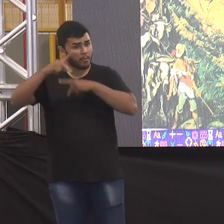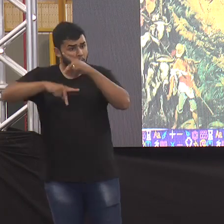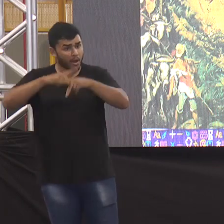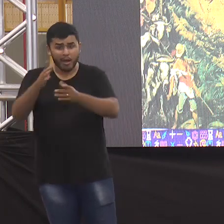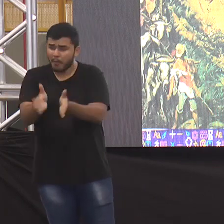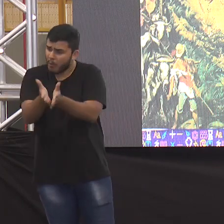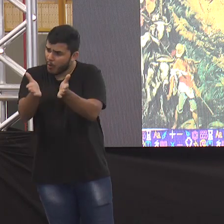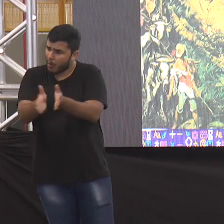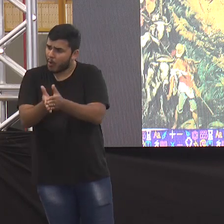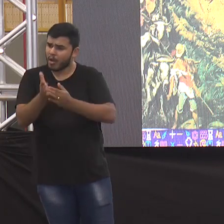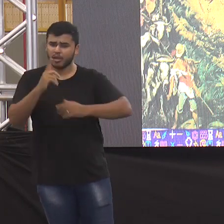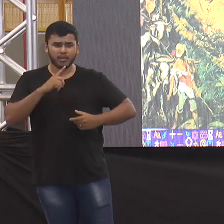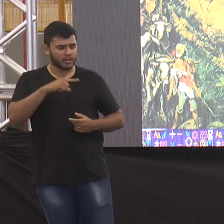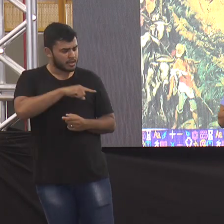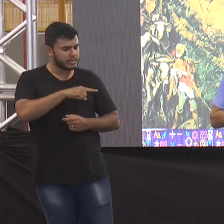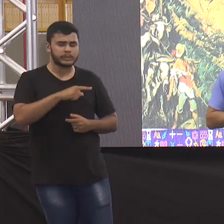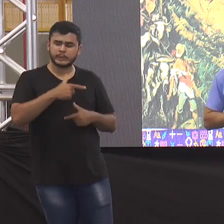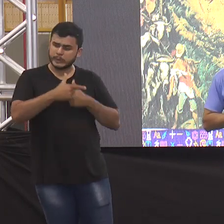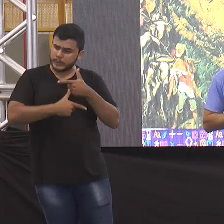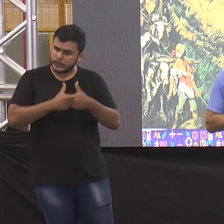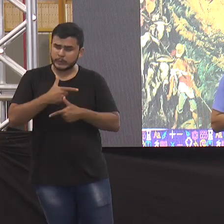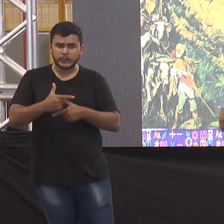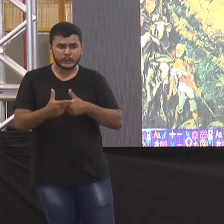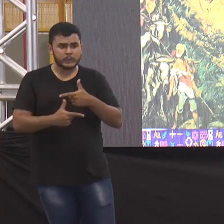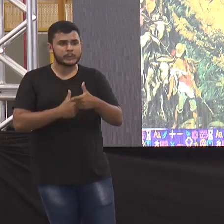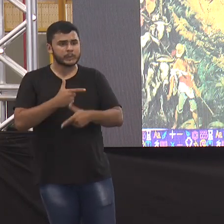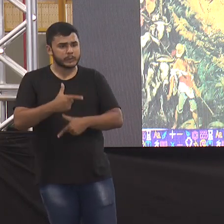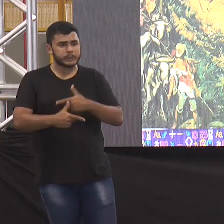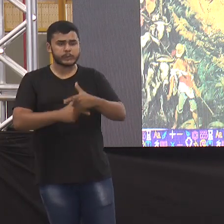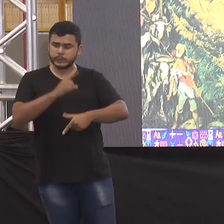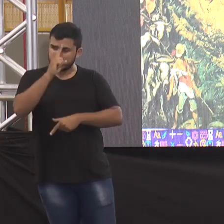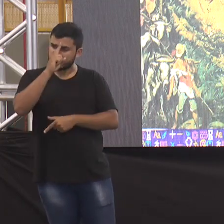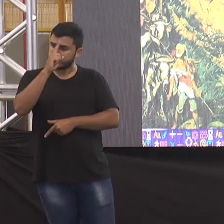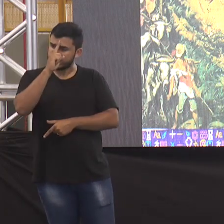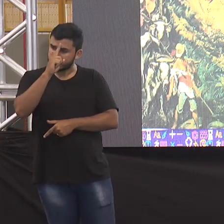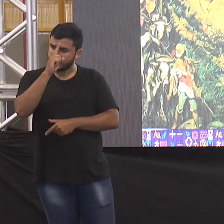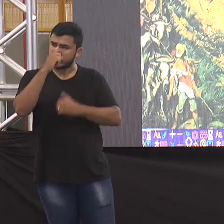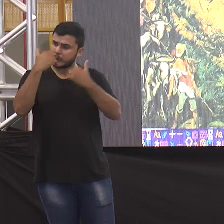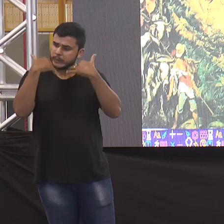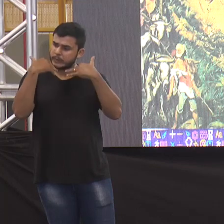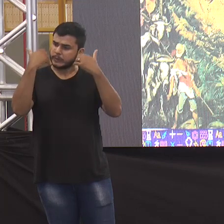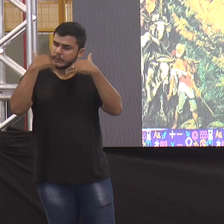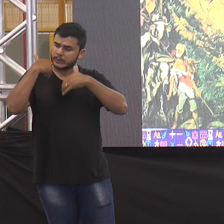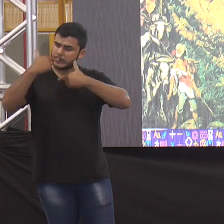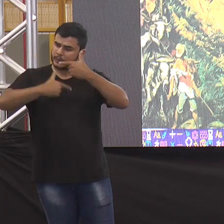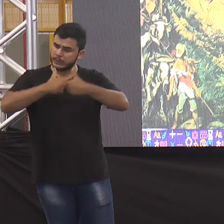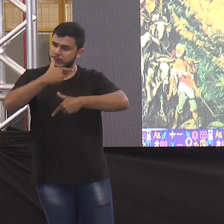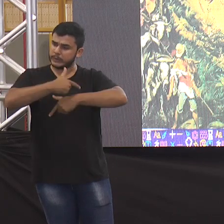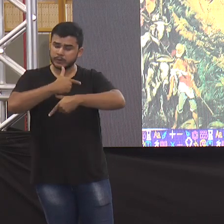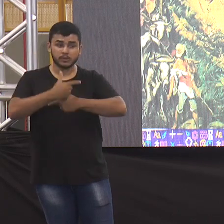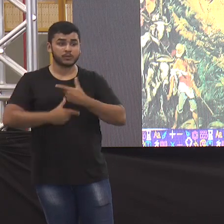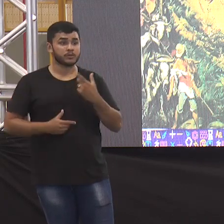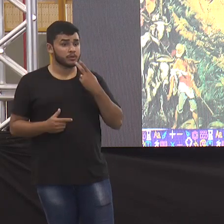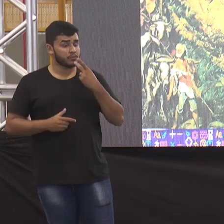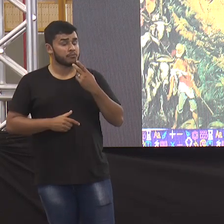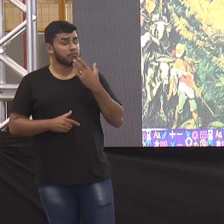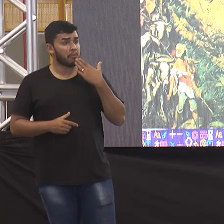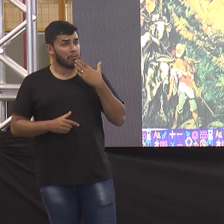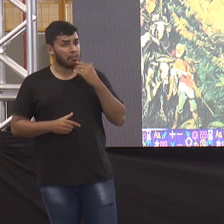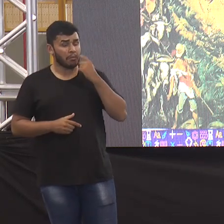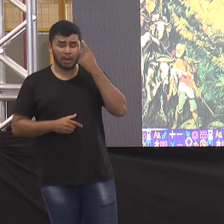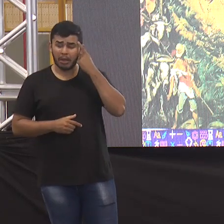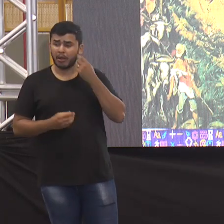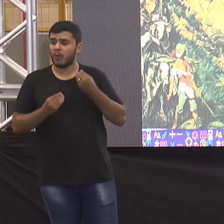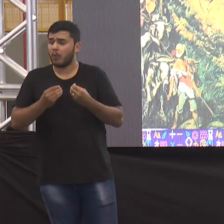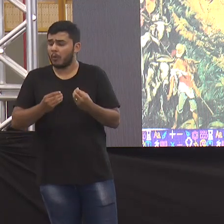mesmo, aquele cara que estava lutando para ganhar a vida dia a dia, Demorou até para saber que o Brasil